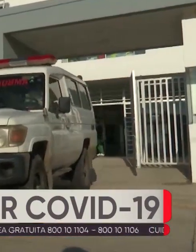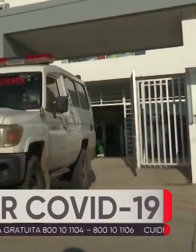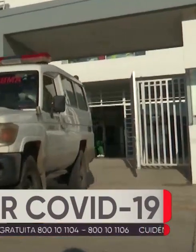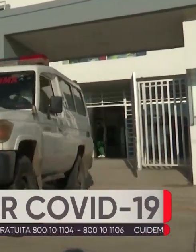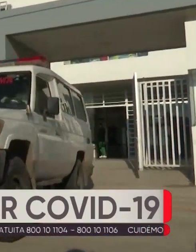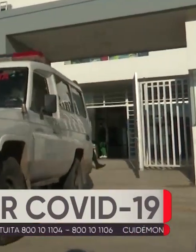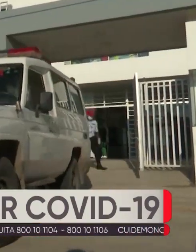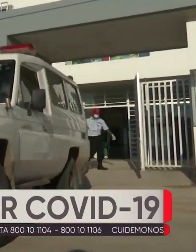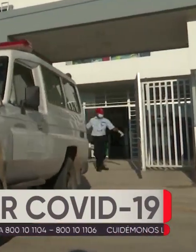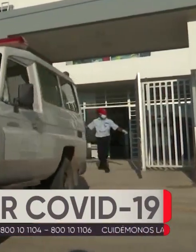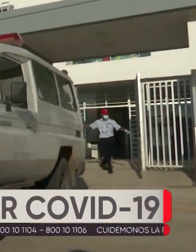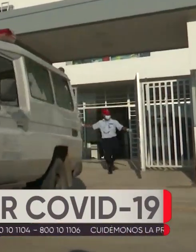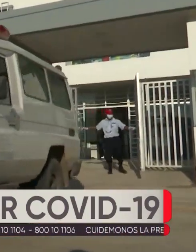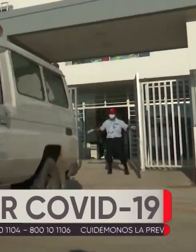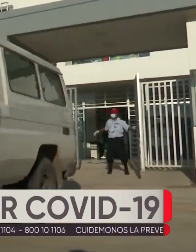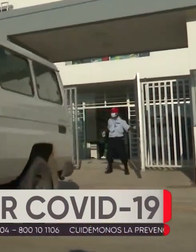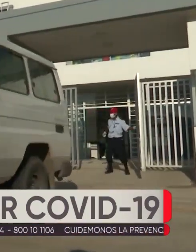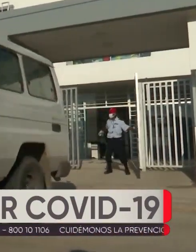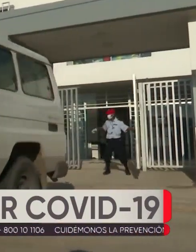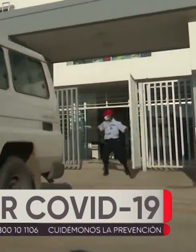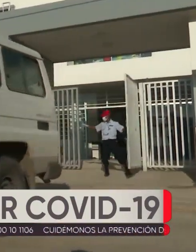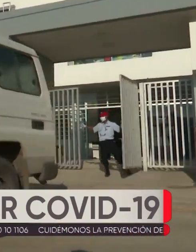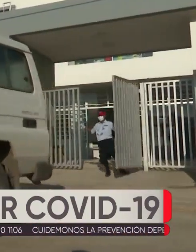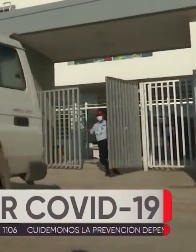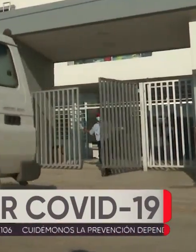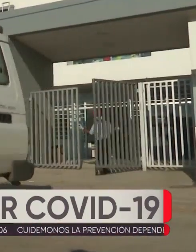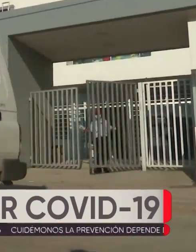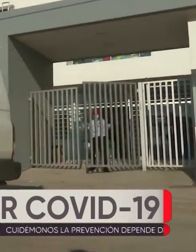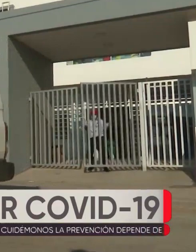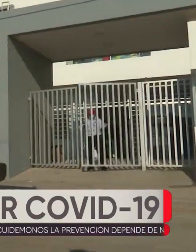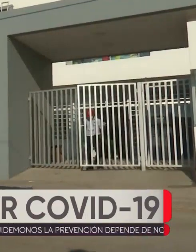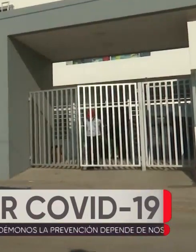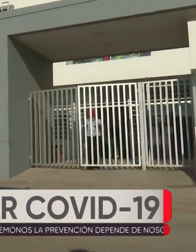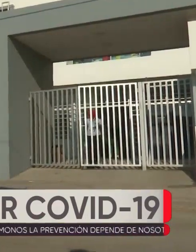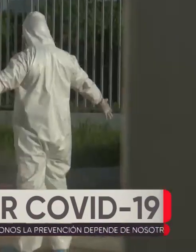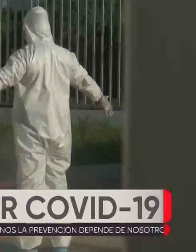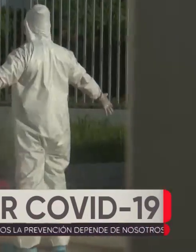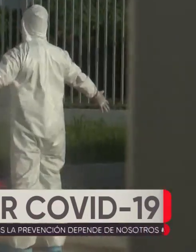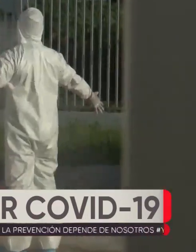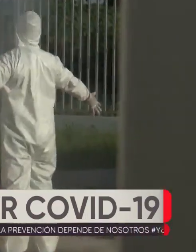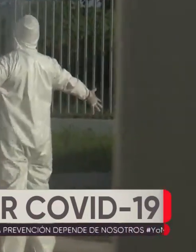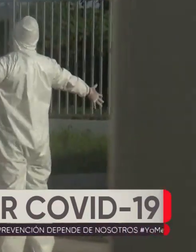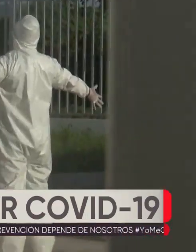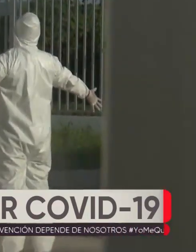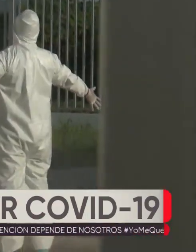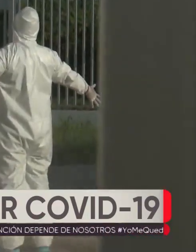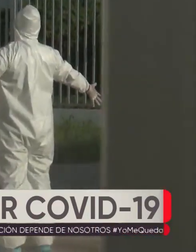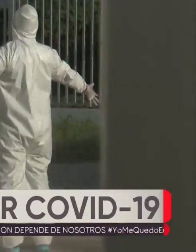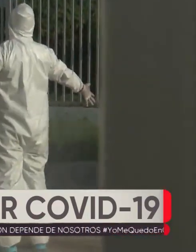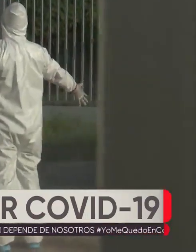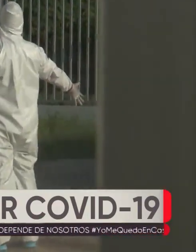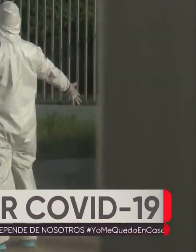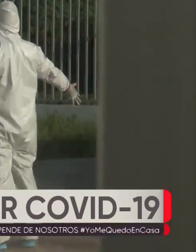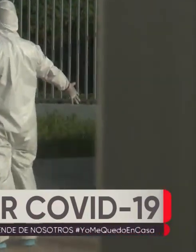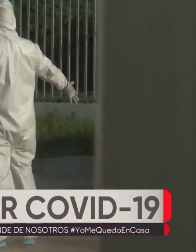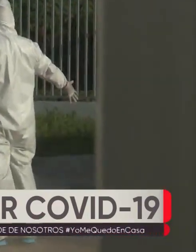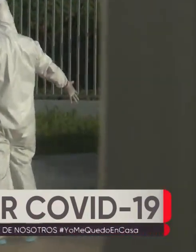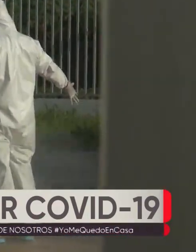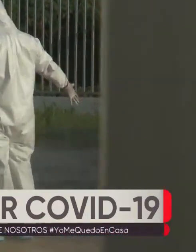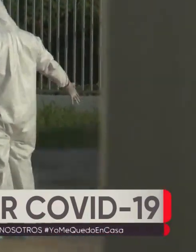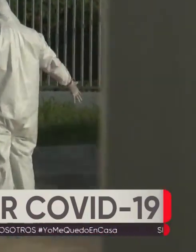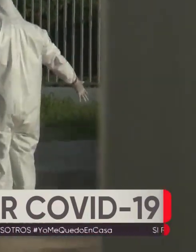Sierra con 15 nuevos casos, Gutiérrez con 3, Boyuibe, Comarapa, Mairana